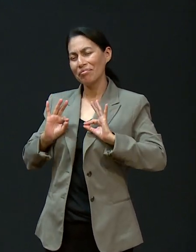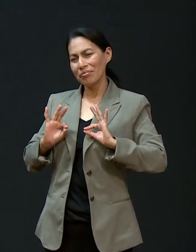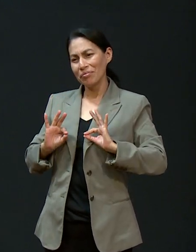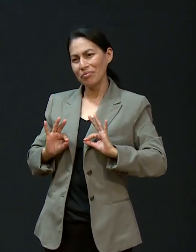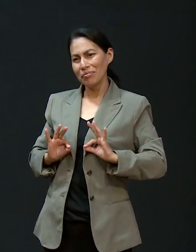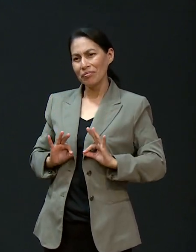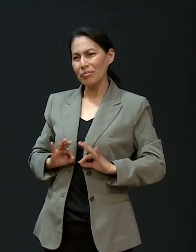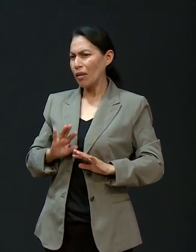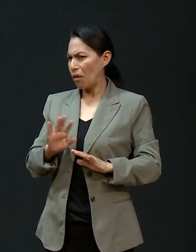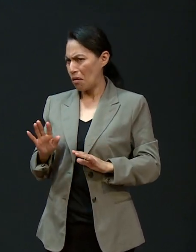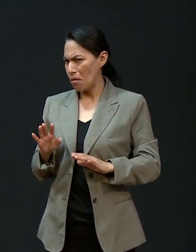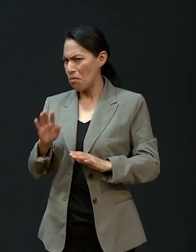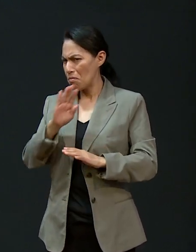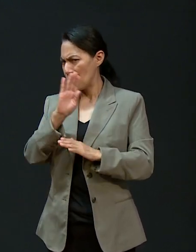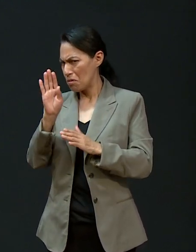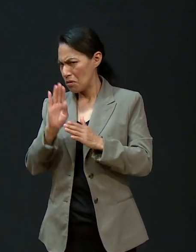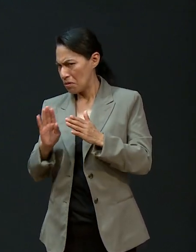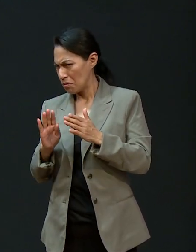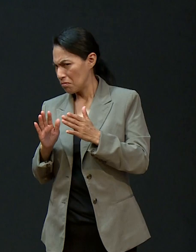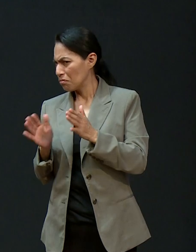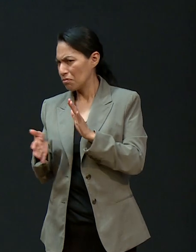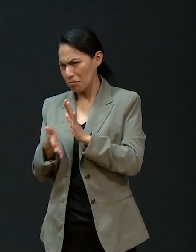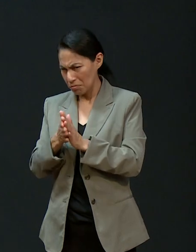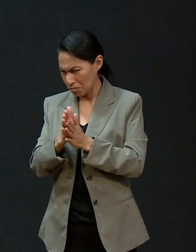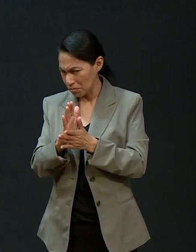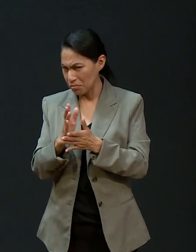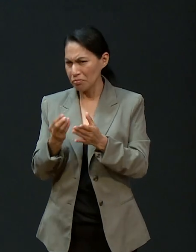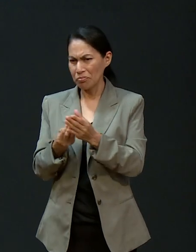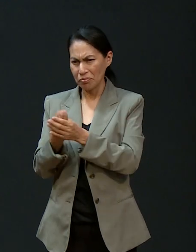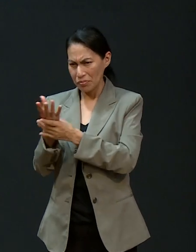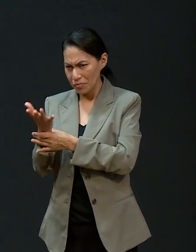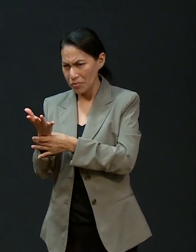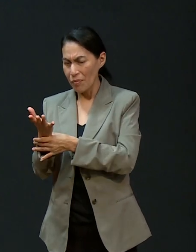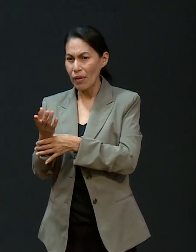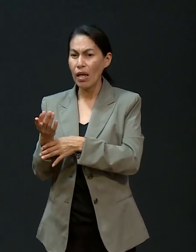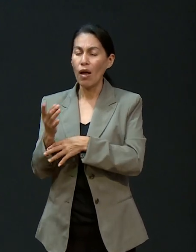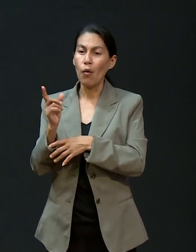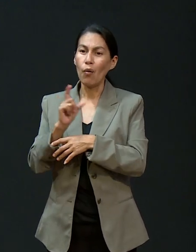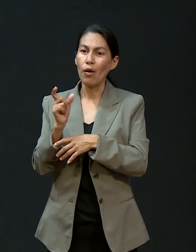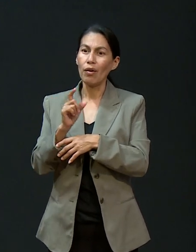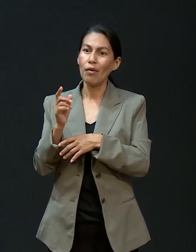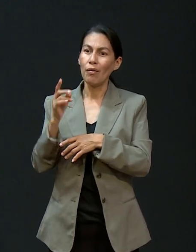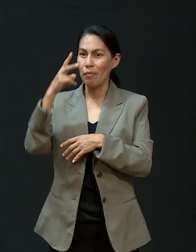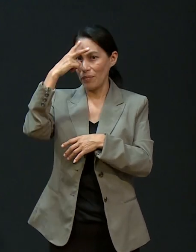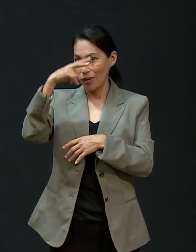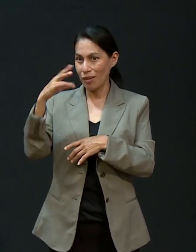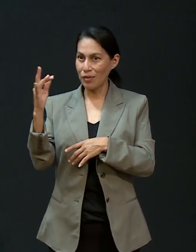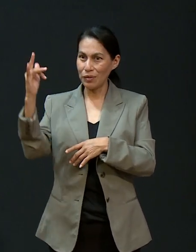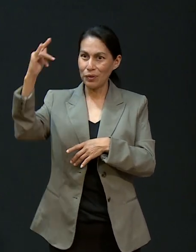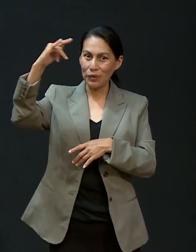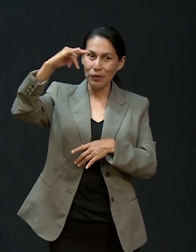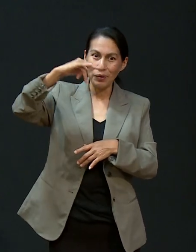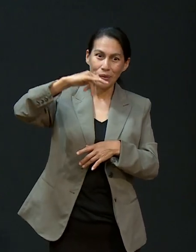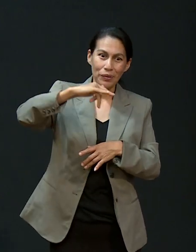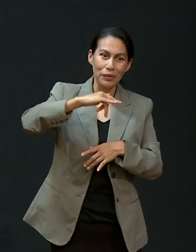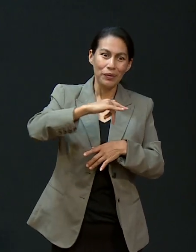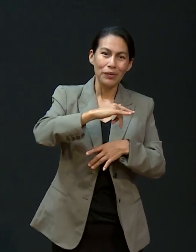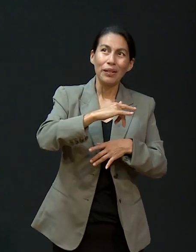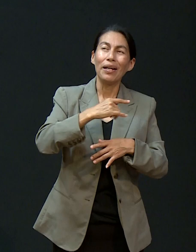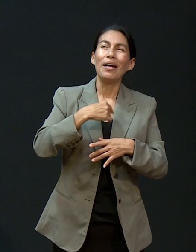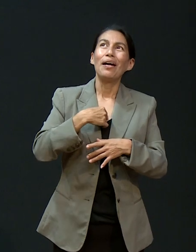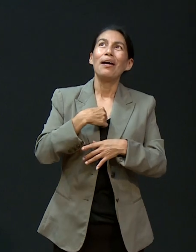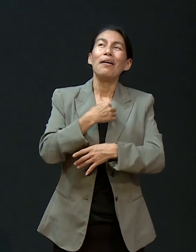Y, bueno, salimos del país, estaba bien, pero cuando estábamos para llegar aquí en México, en el avión, yo pensé, ¡ay,